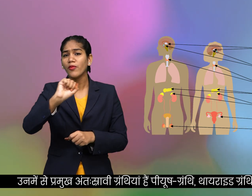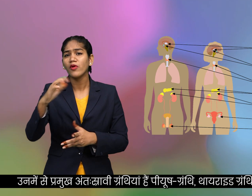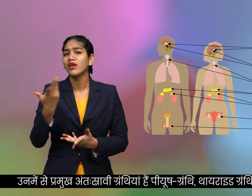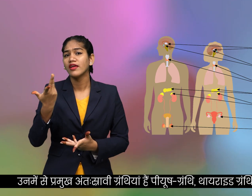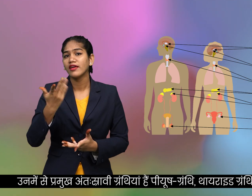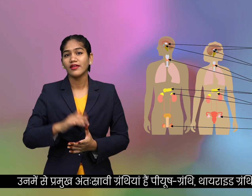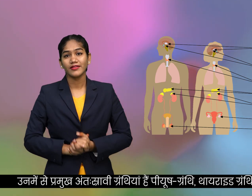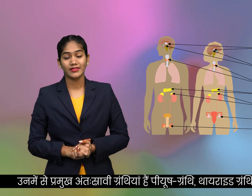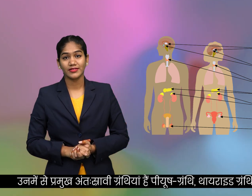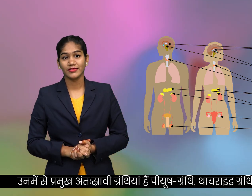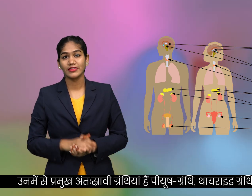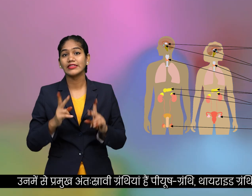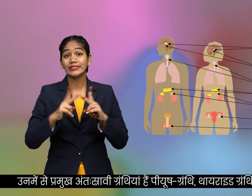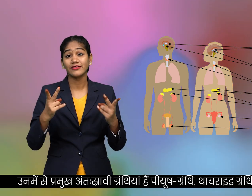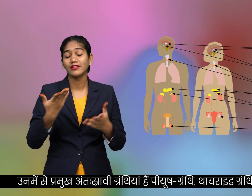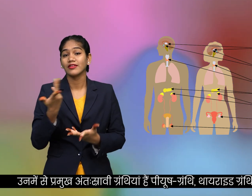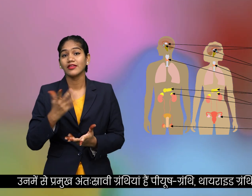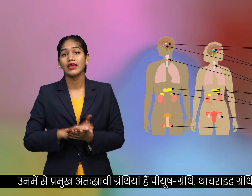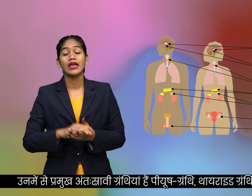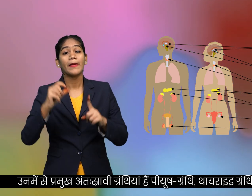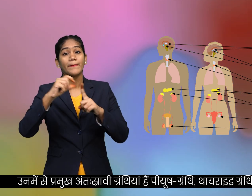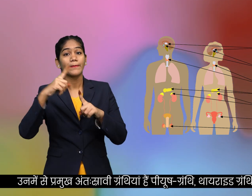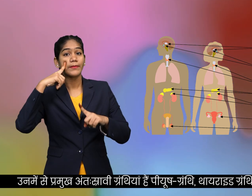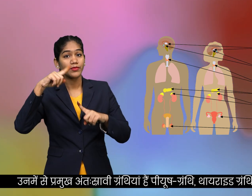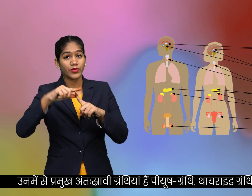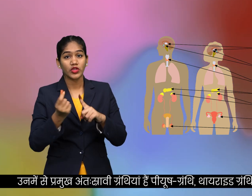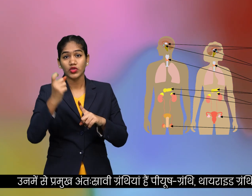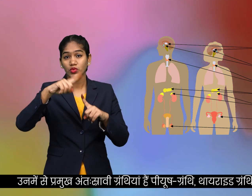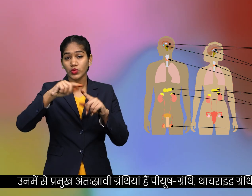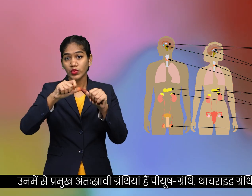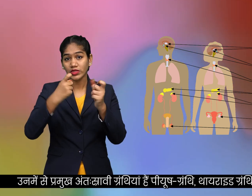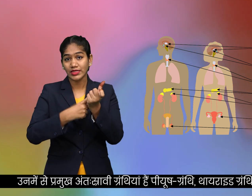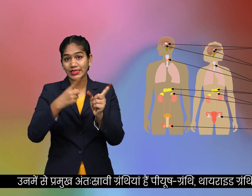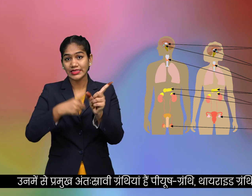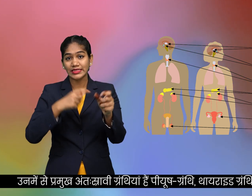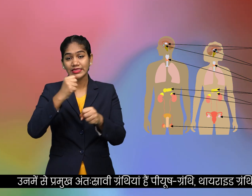ग्रंथियां हैं: पीयूष ग्रंथि, थायराइड ग्रंथि,